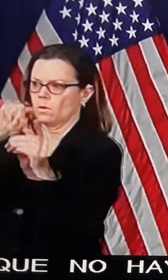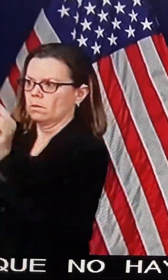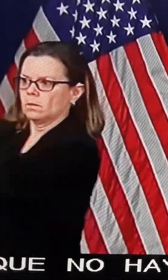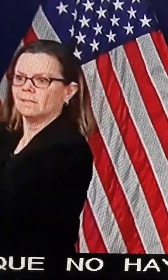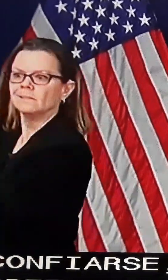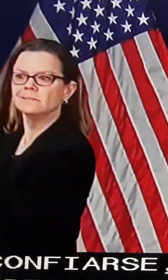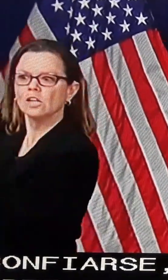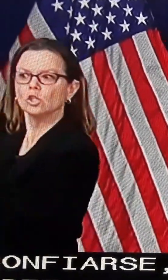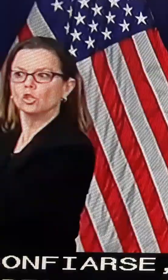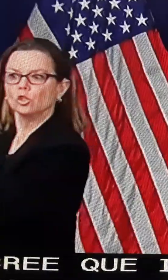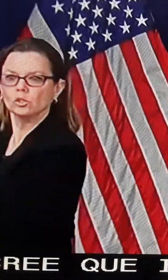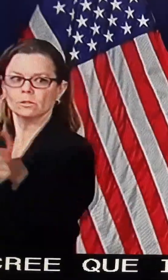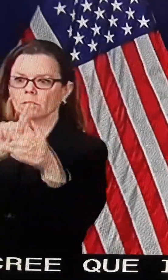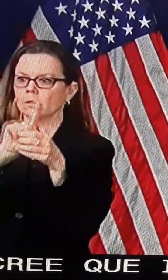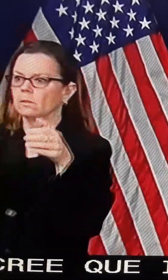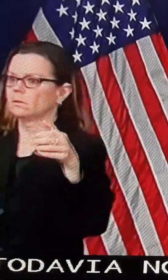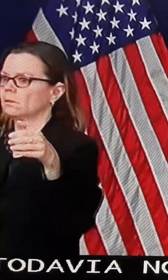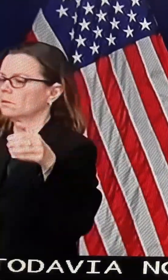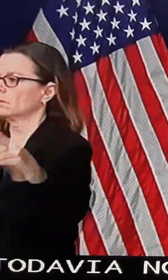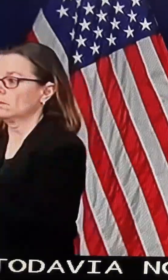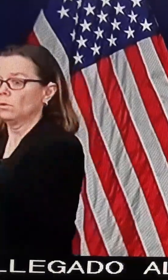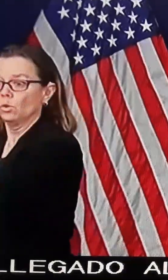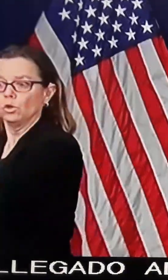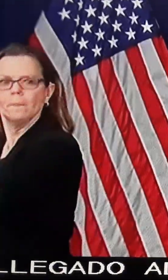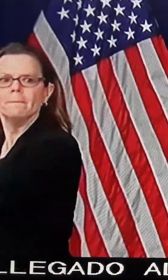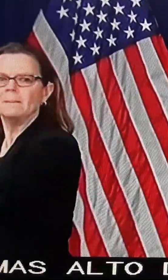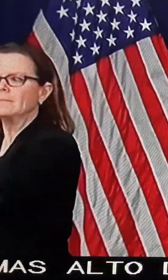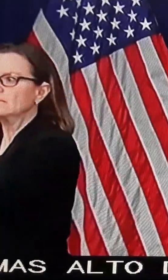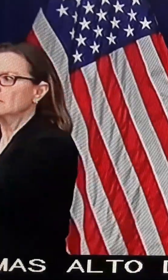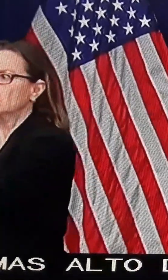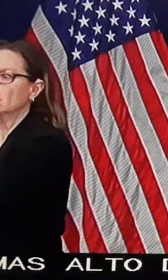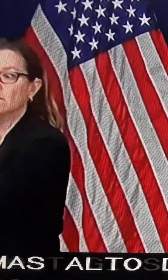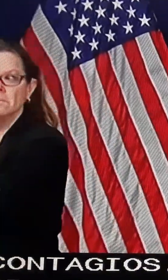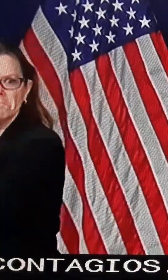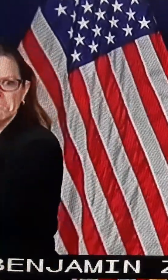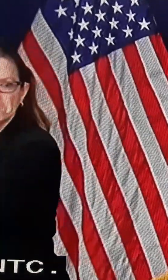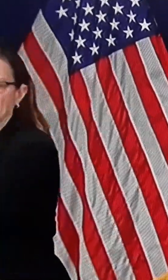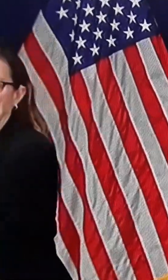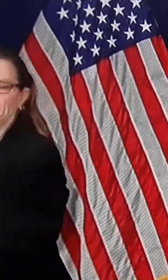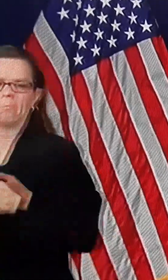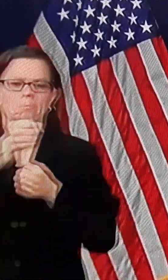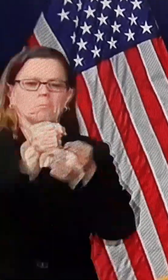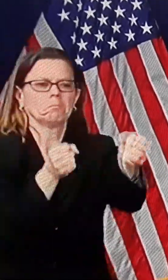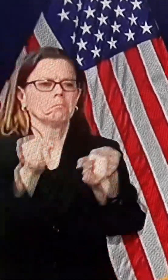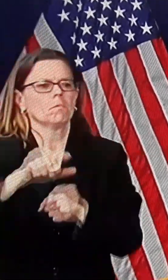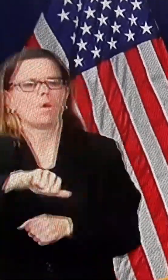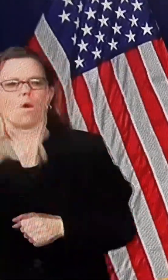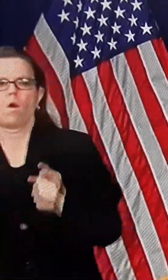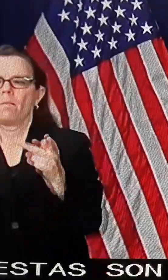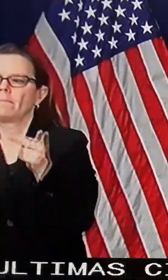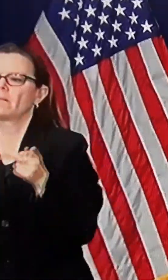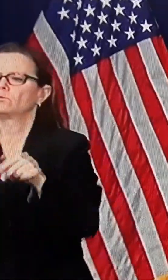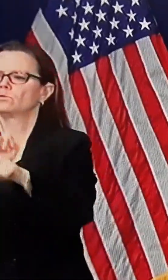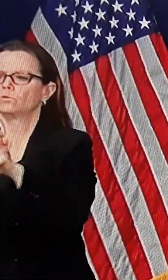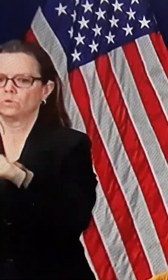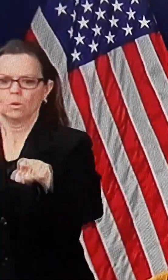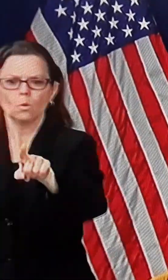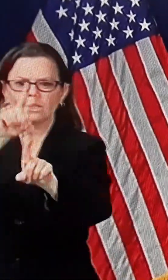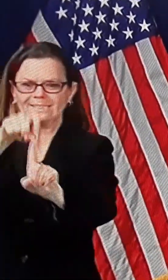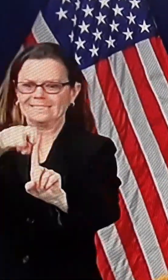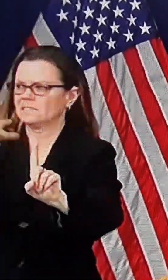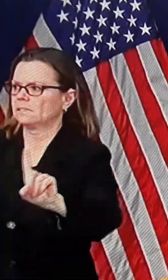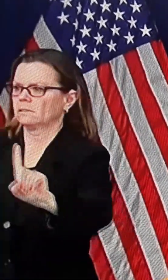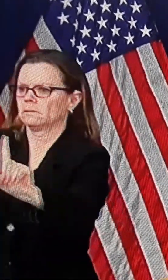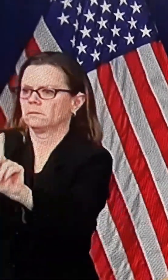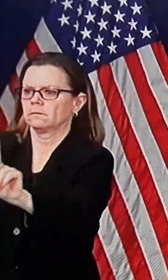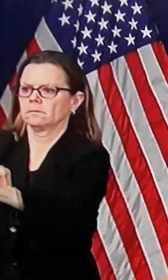no vamos a construir. Las estamos enviando a zonas donde se necesitan, como asilos de ancianos y otras instituciones que tengan